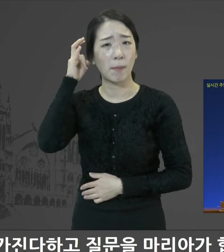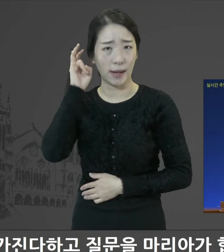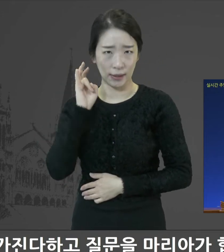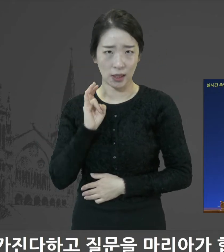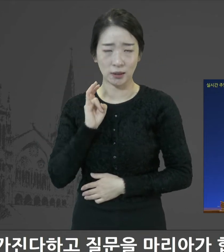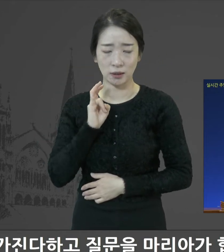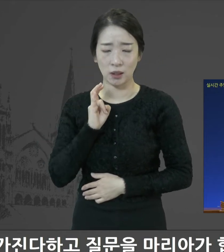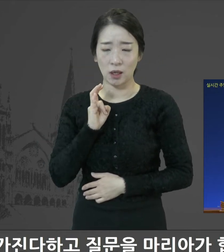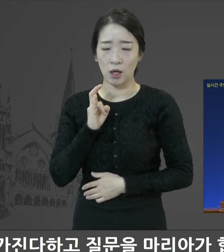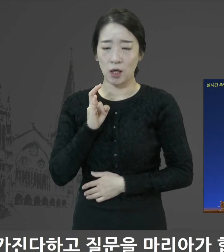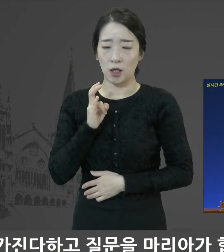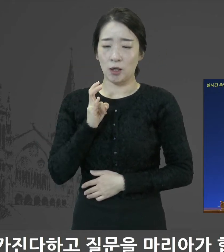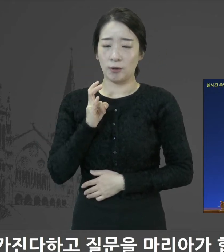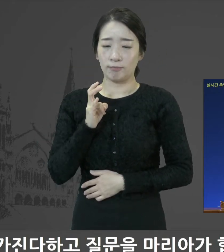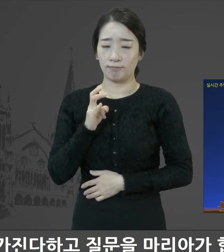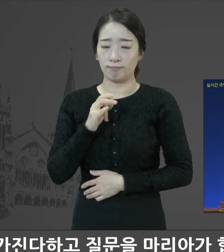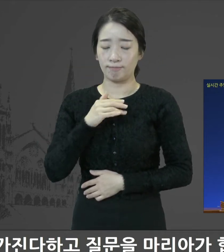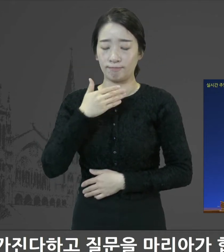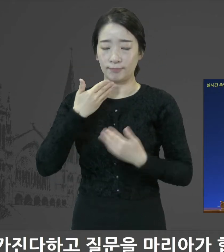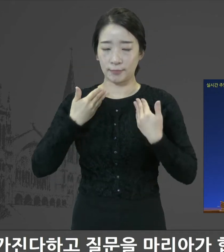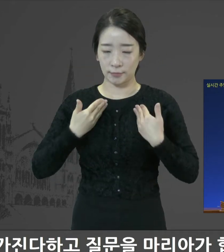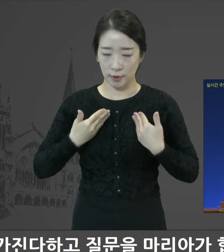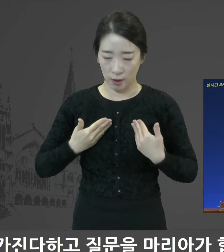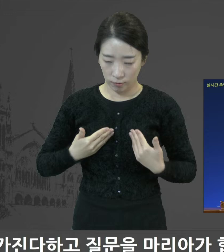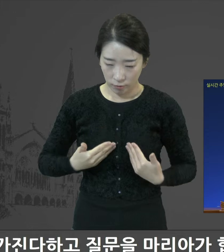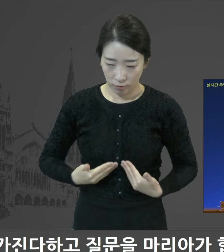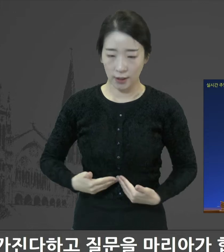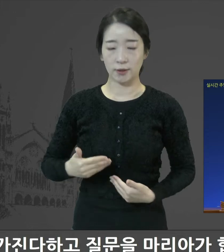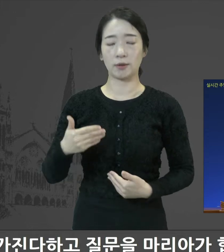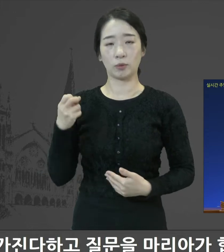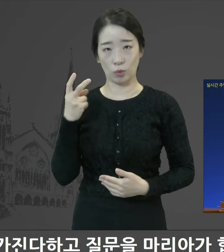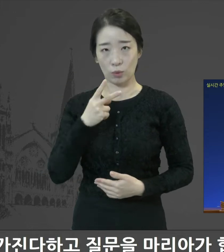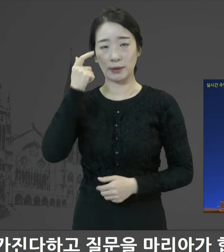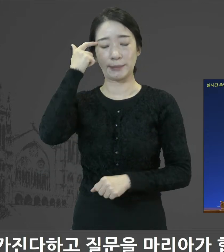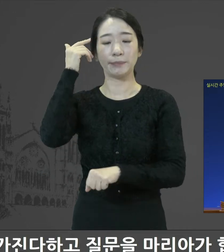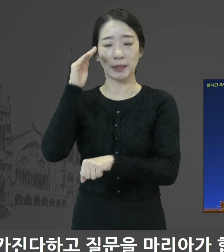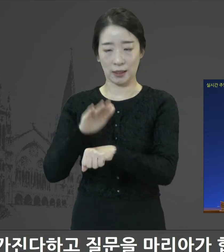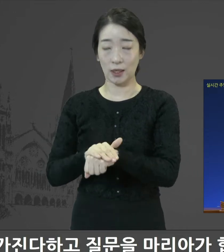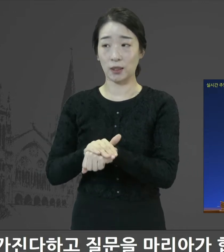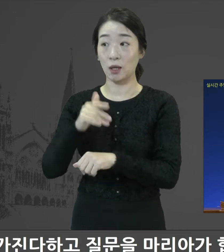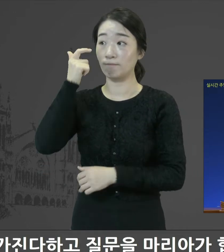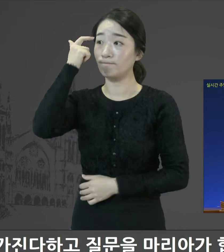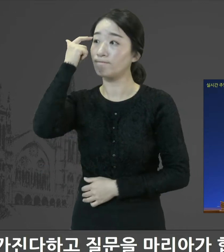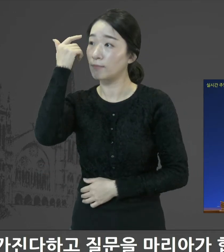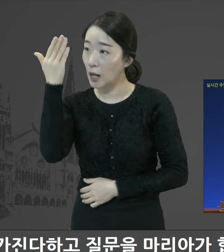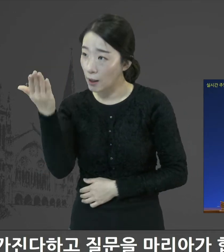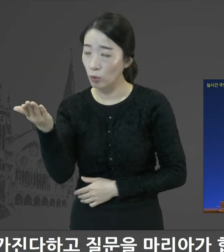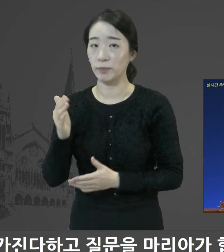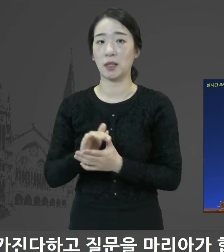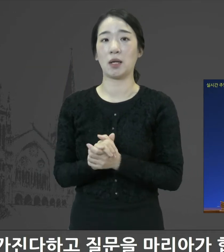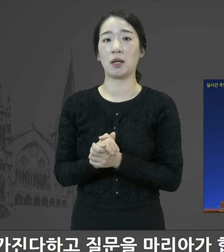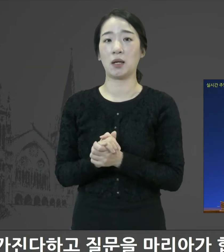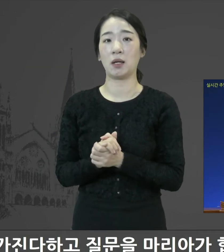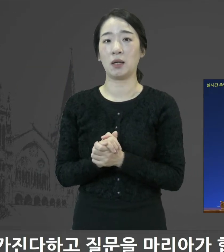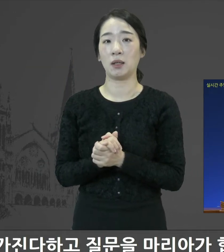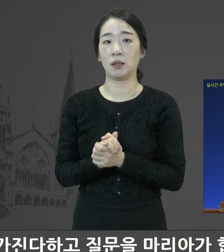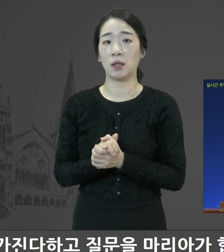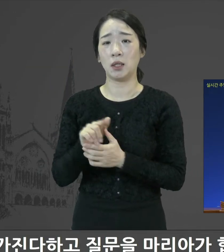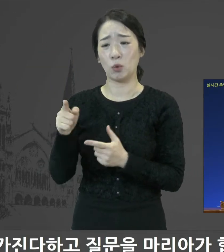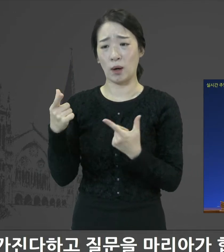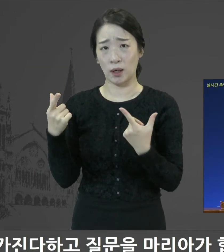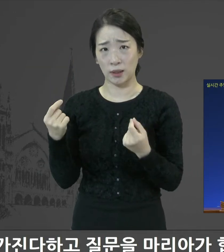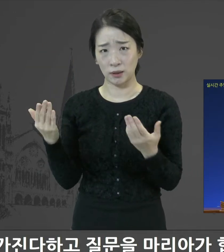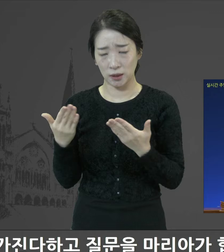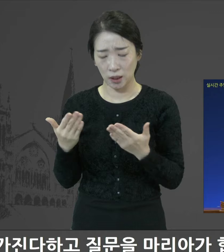참 담대하고 침착하고 지혜로운 여성이었던 것 같아요. 그래서 이런